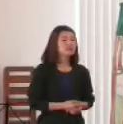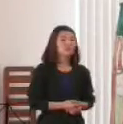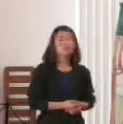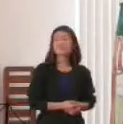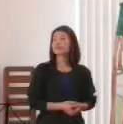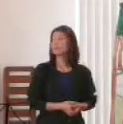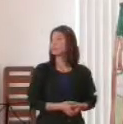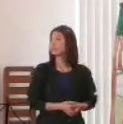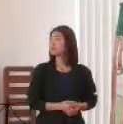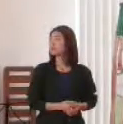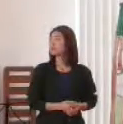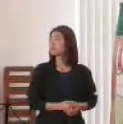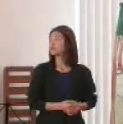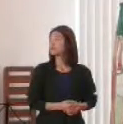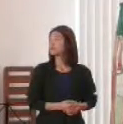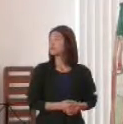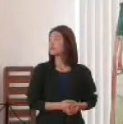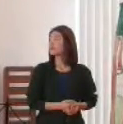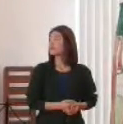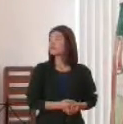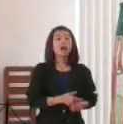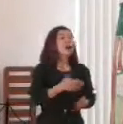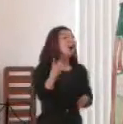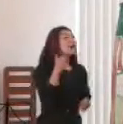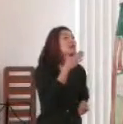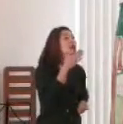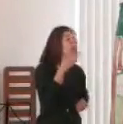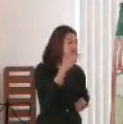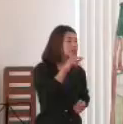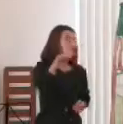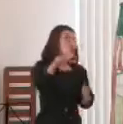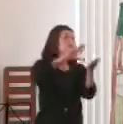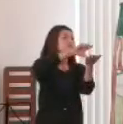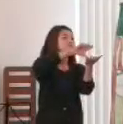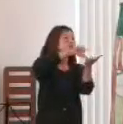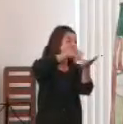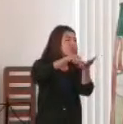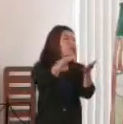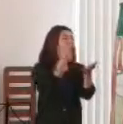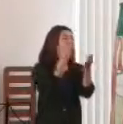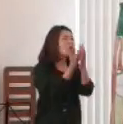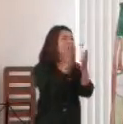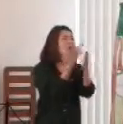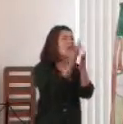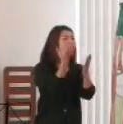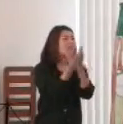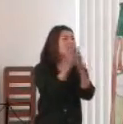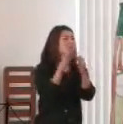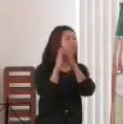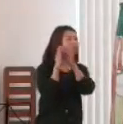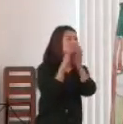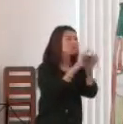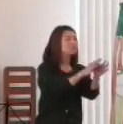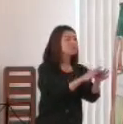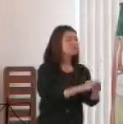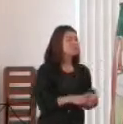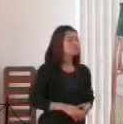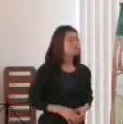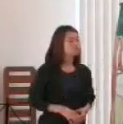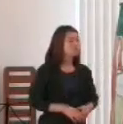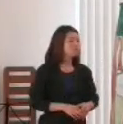で放火が続けてね、ここからこう長塚の祇園の方に行くところであったりしま